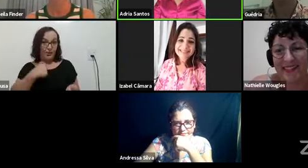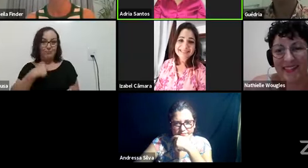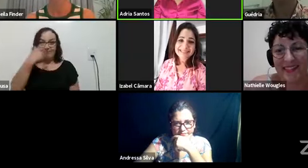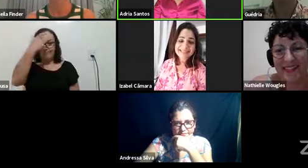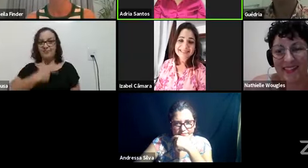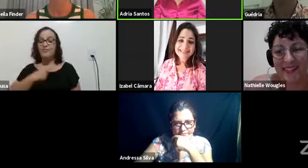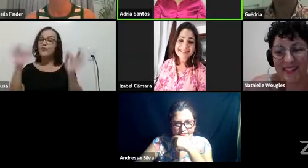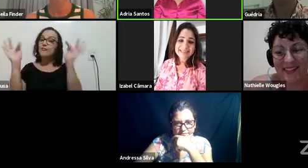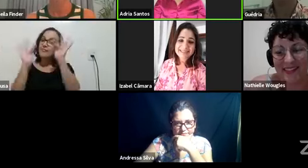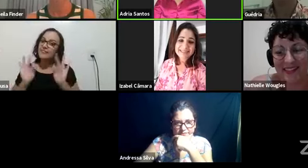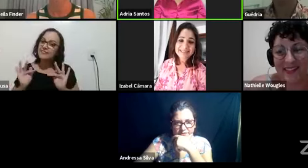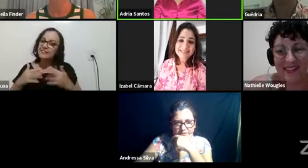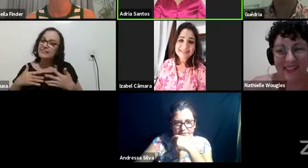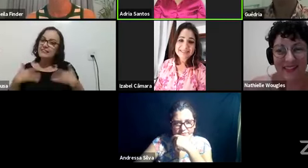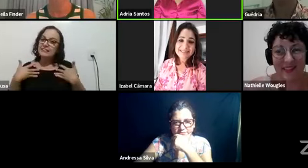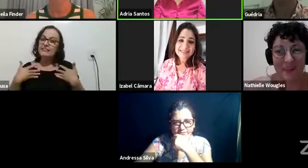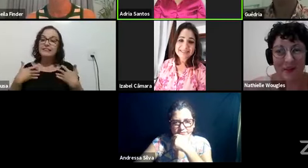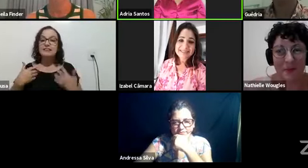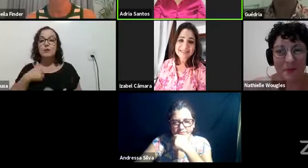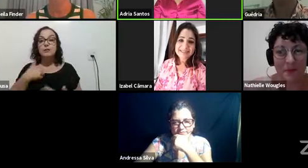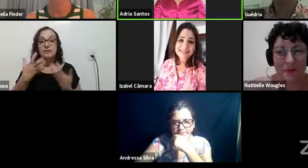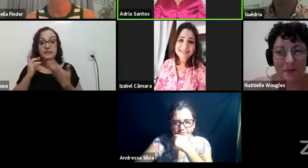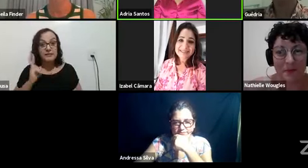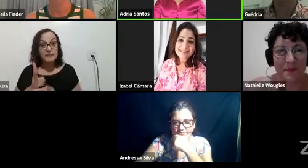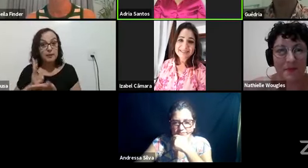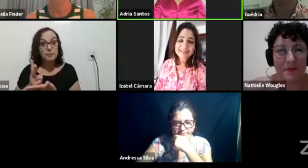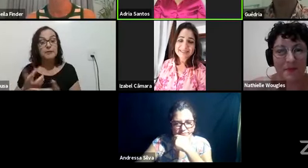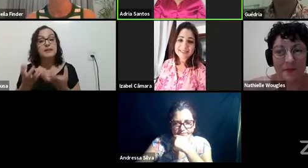quero estar sempre, como eu já mencionei,